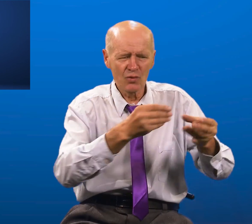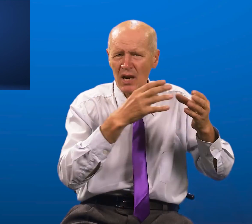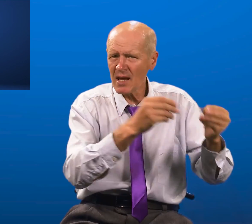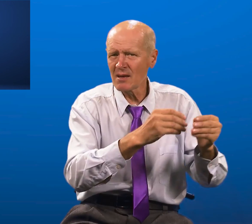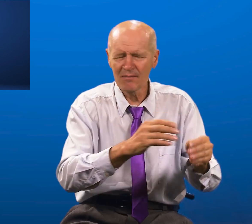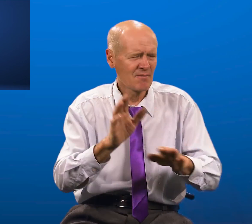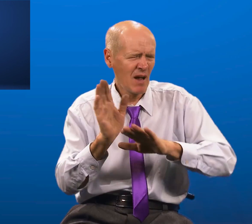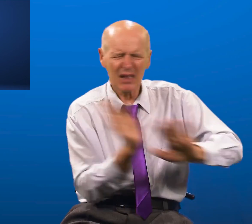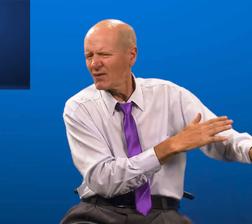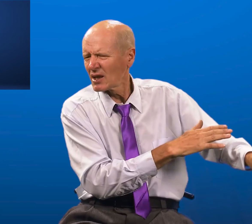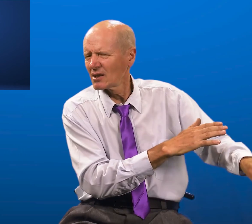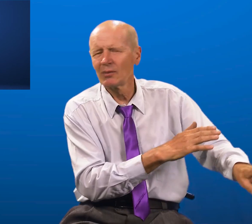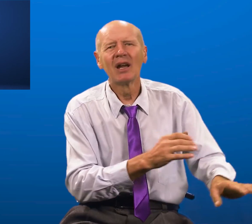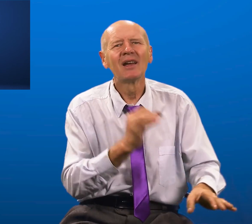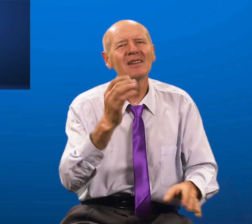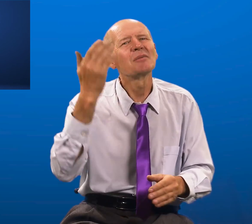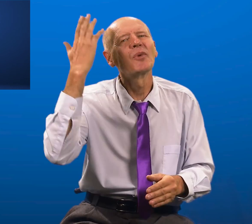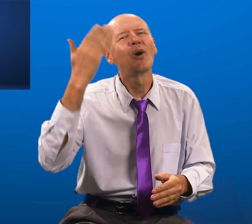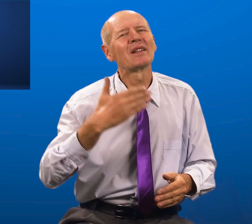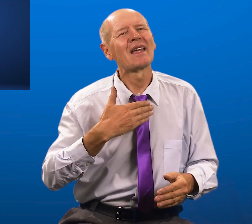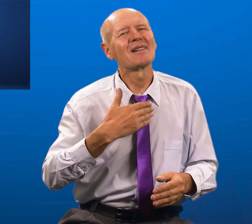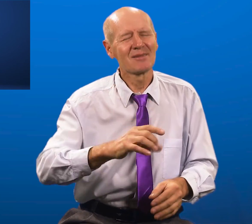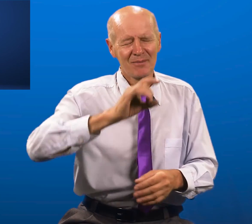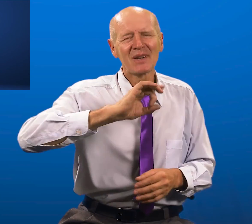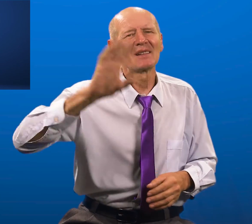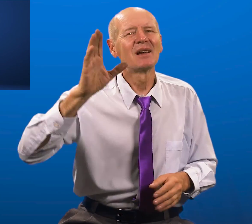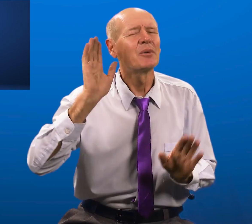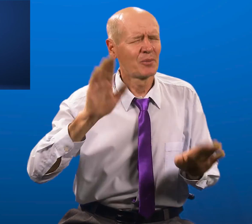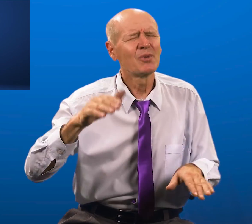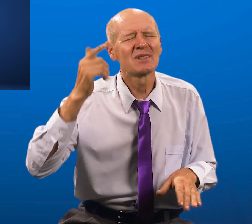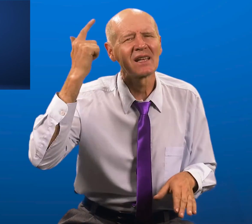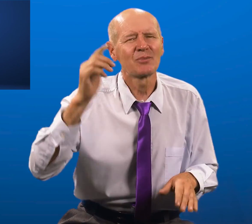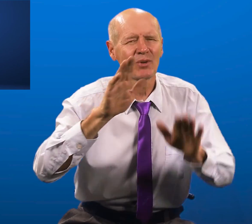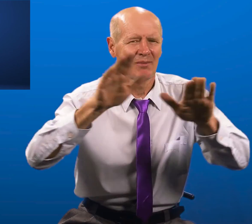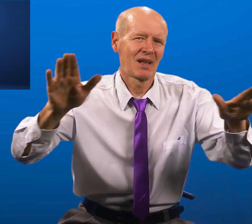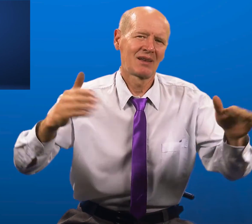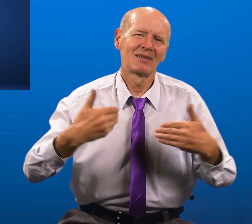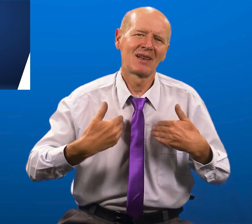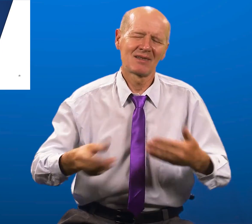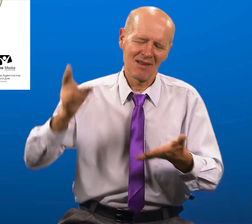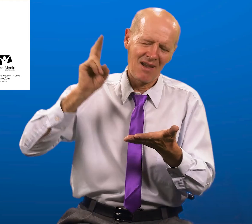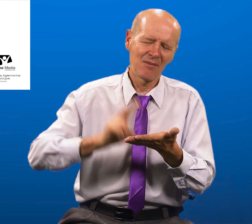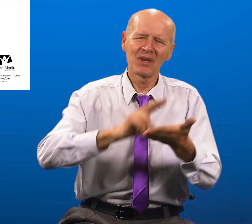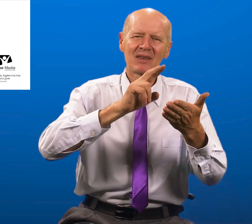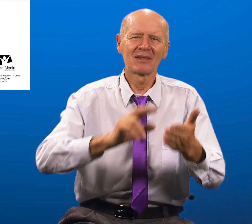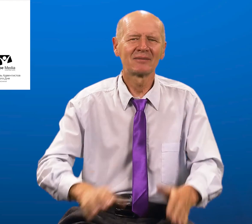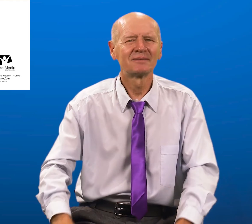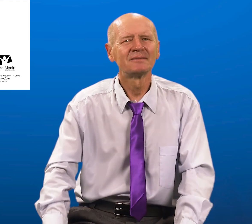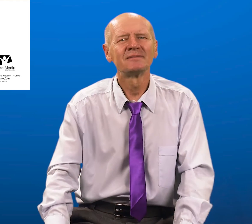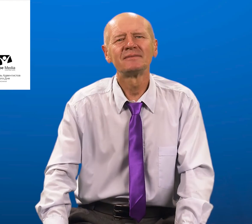Господь ответно прославит и нас. Пусть Господь нас в этом благословит.